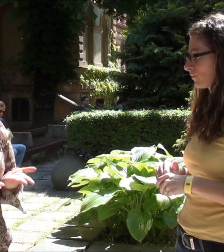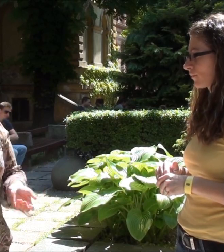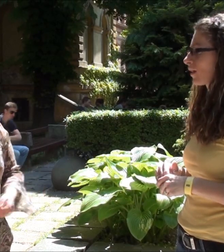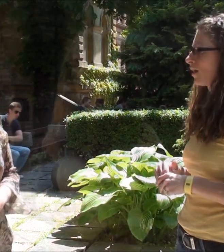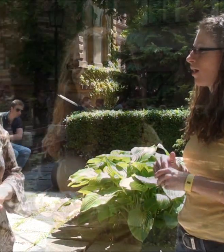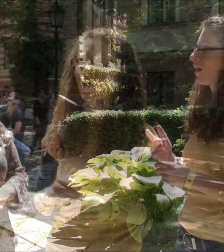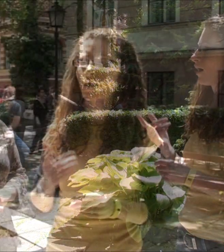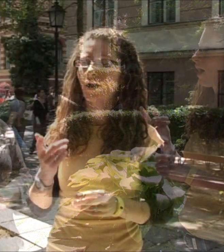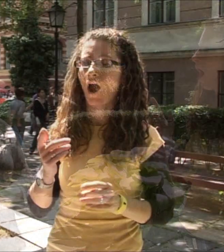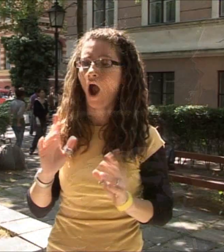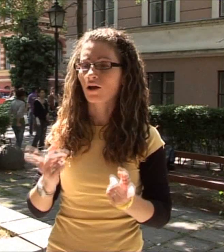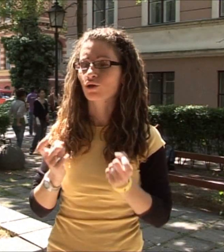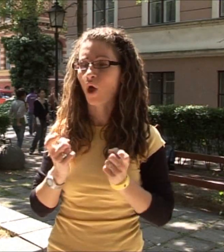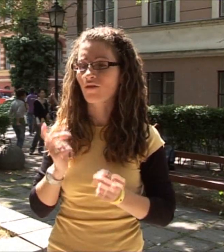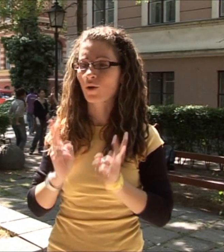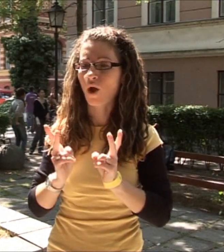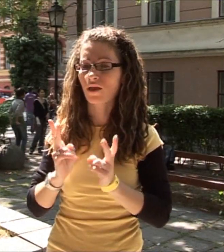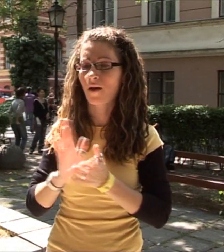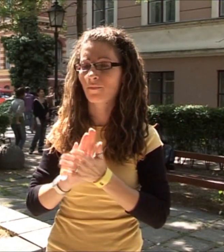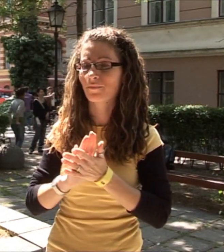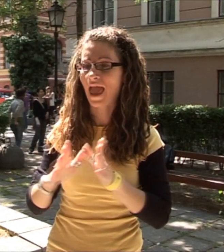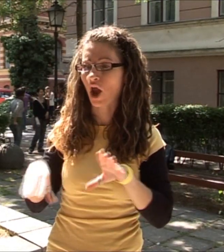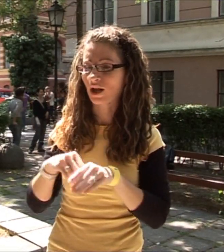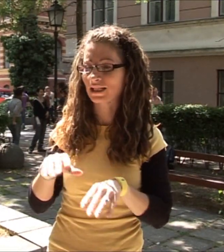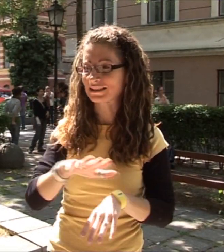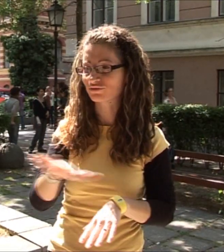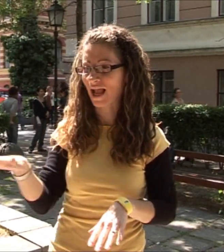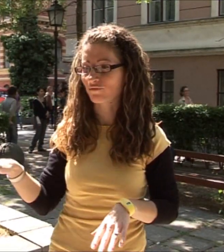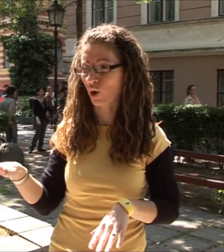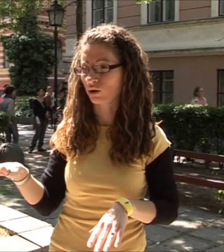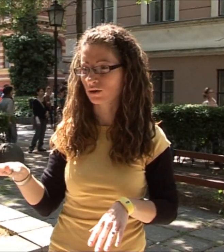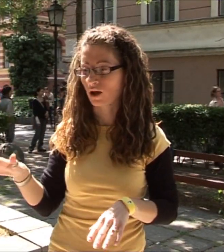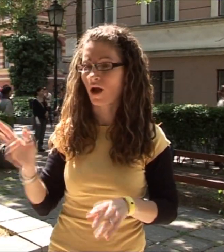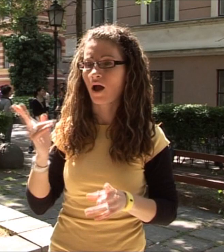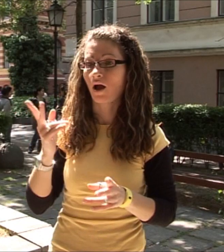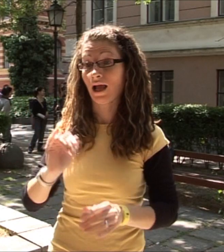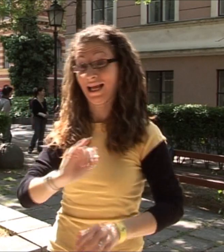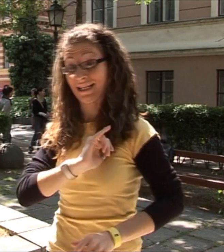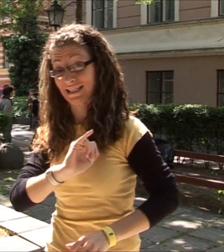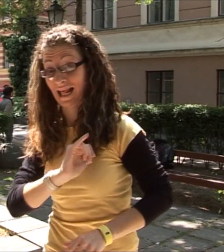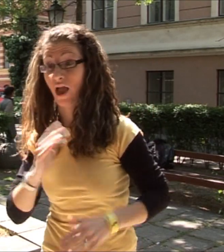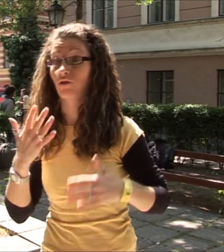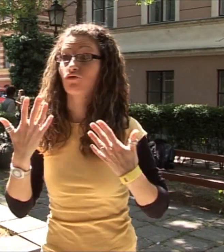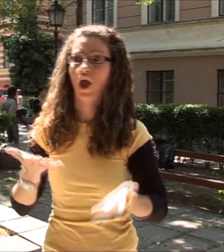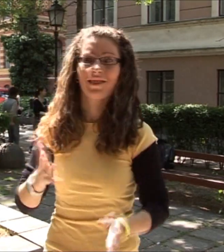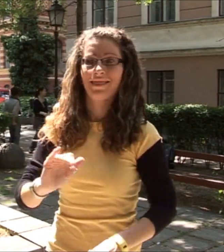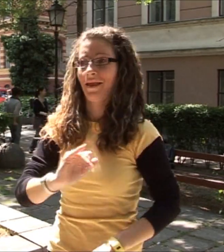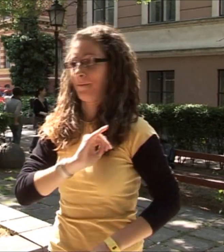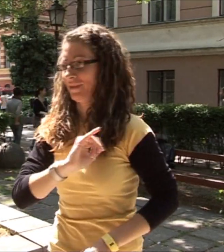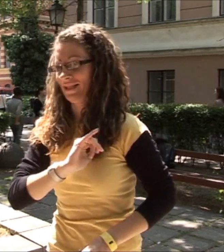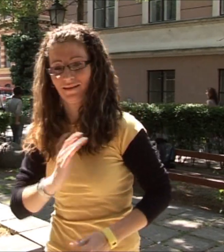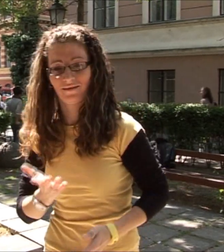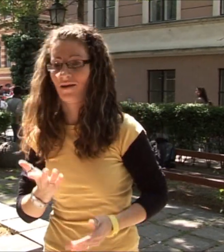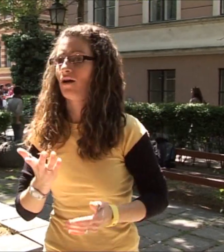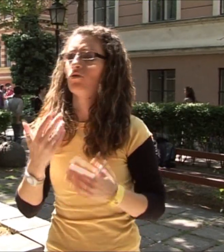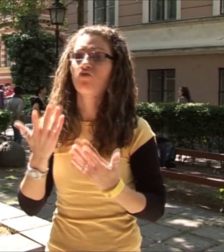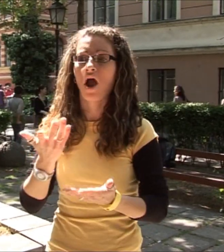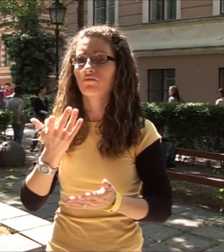elett akor tud hogy milyen a résztvevők aránya érdeklődők vagy nem